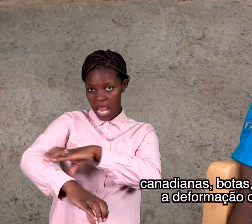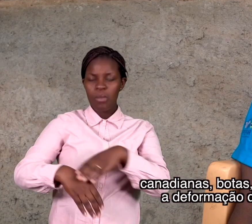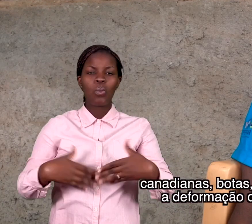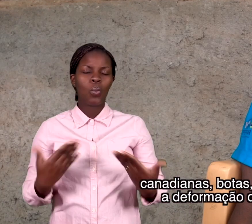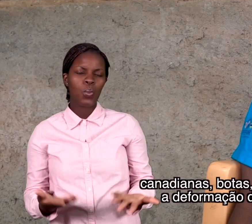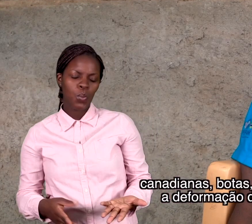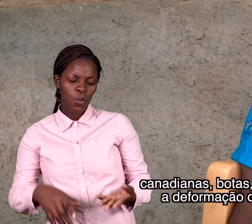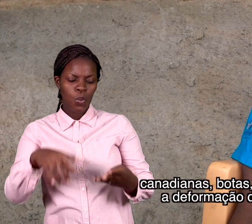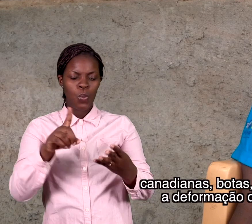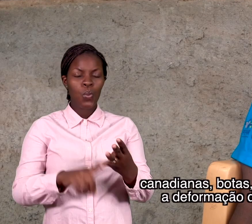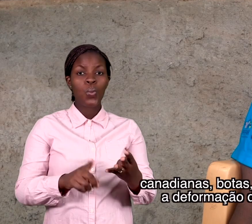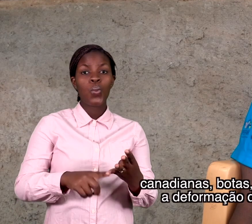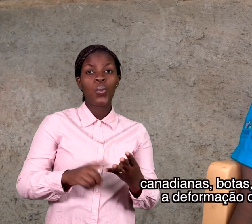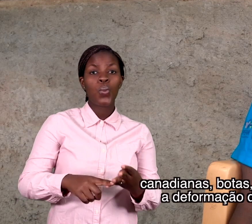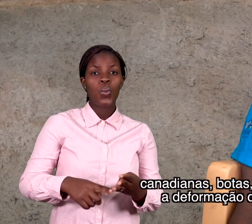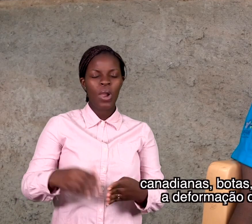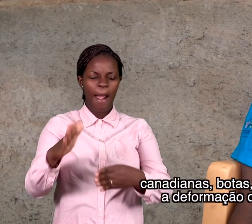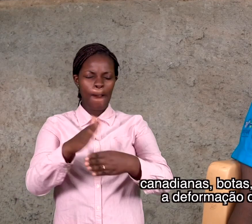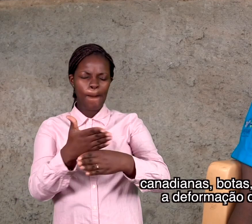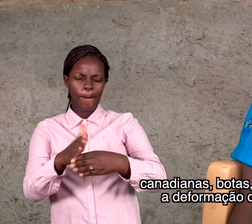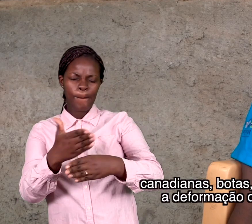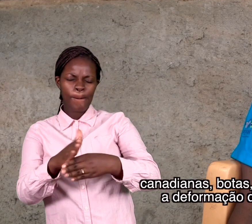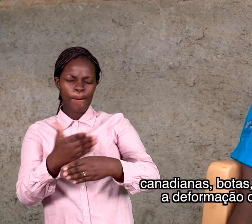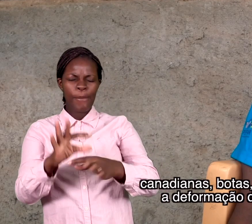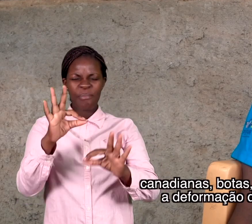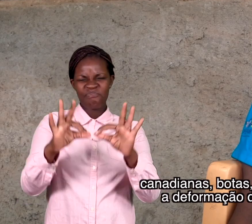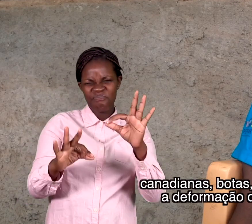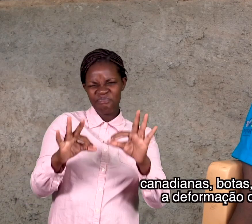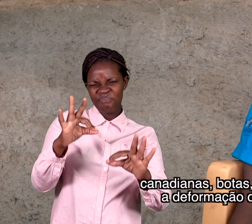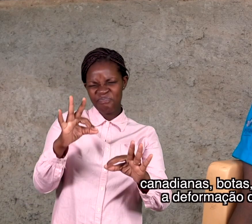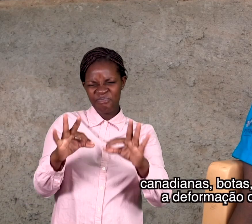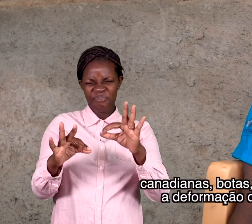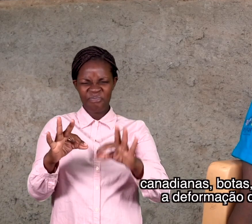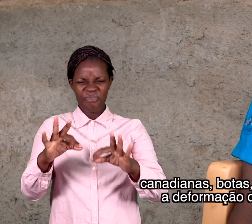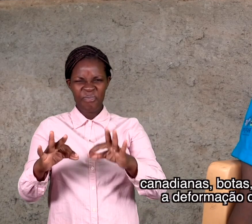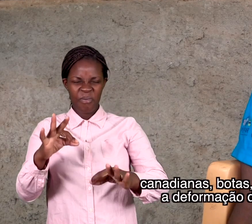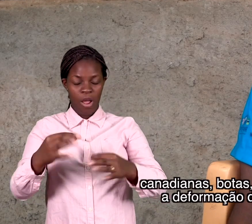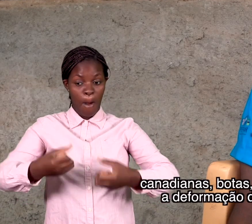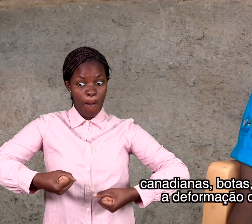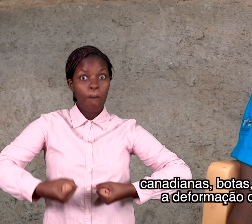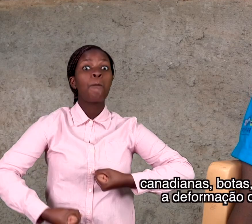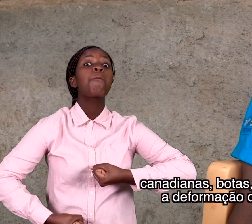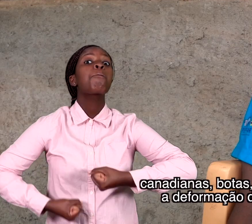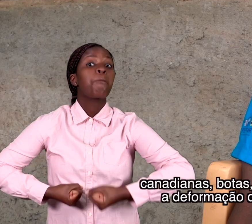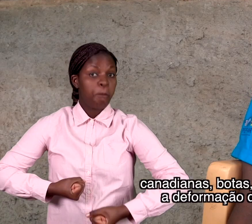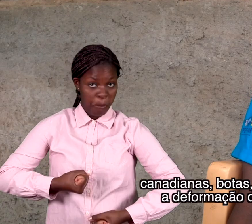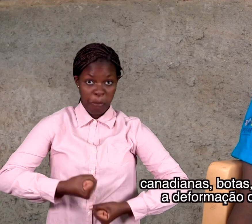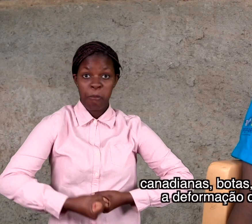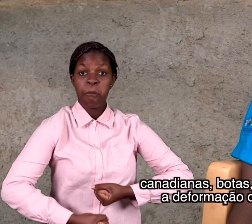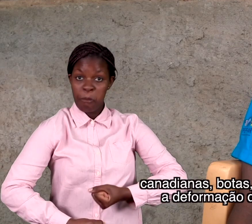talas de mão. E sem curtir aquela formação de